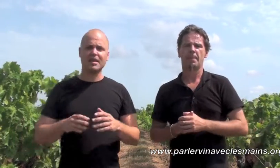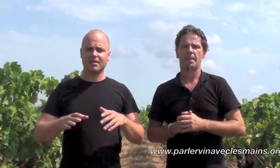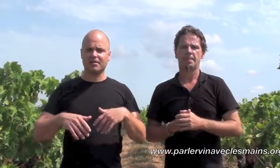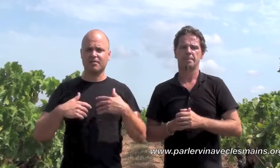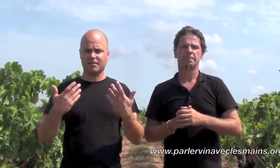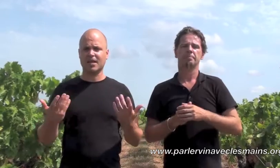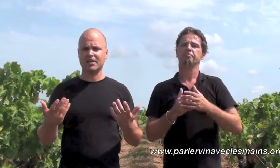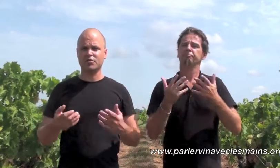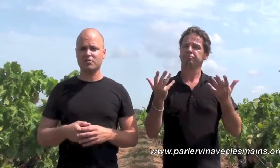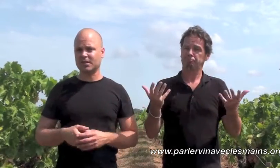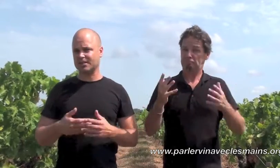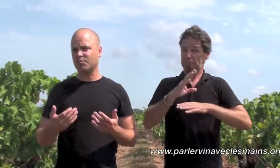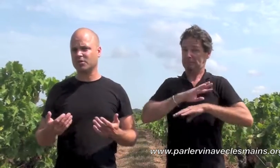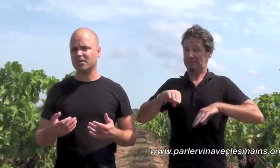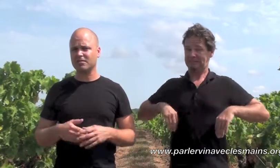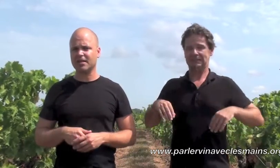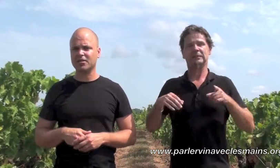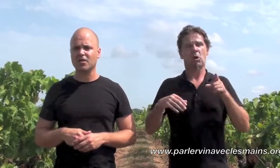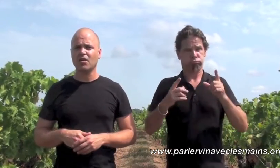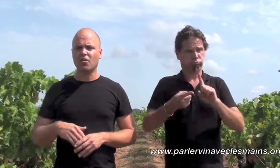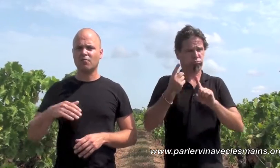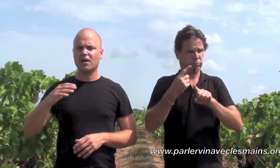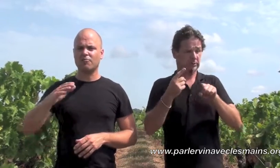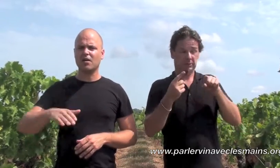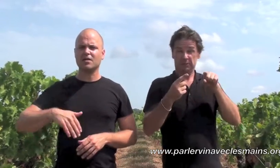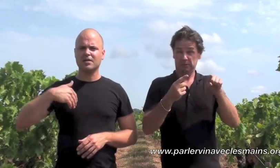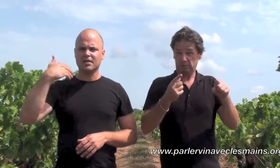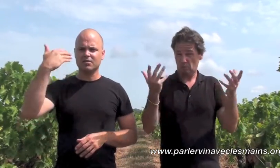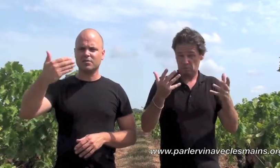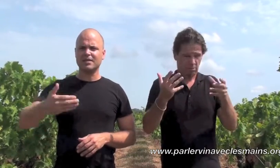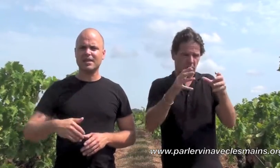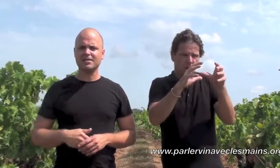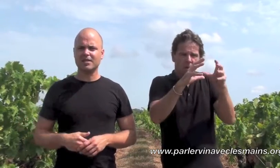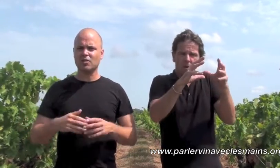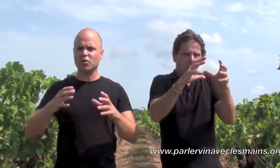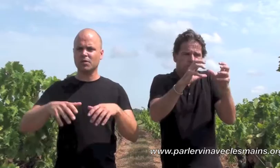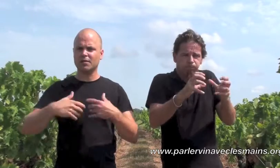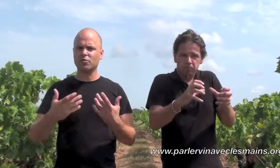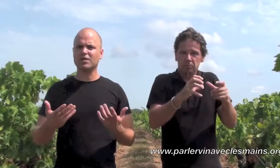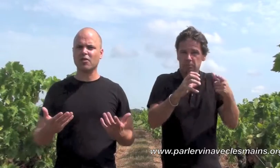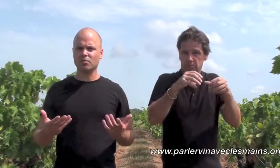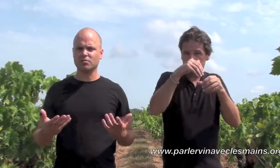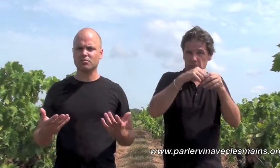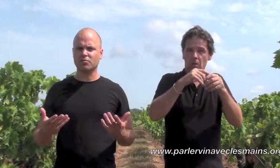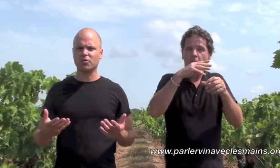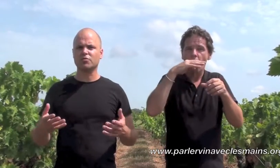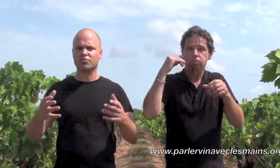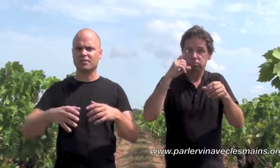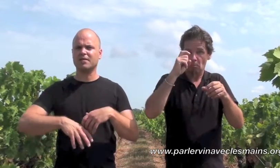Et dernière chose très importante, c'est qu'on va avoir une synthèse et une accumulation d'arômes. Donc ça va